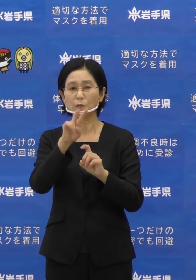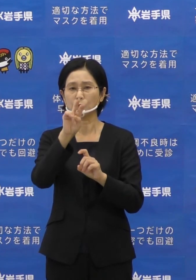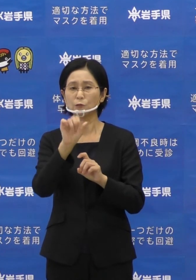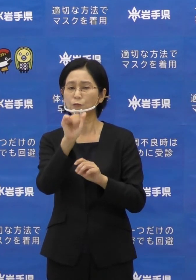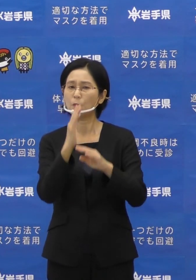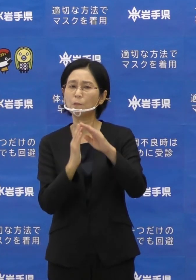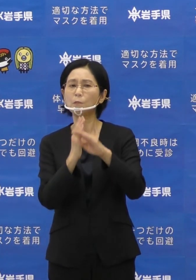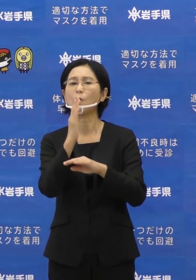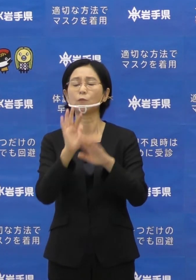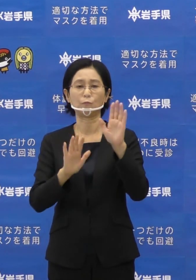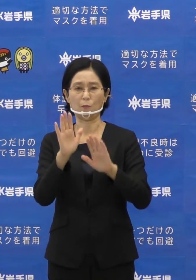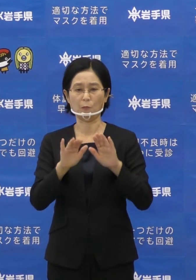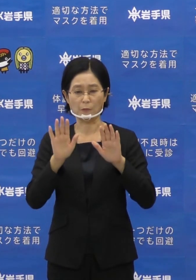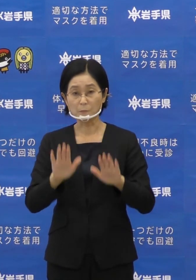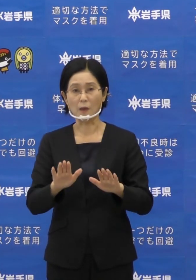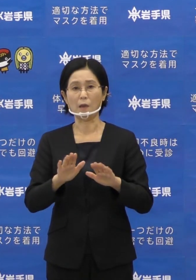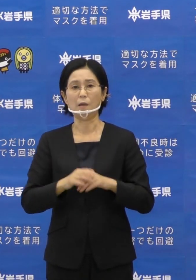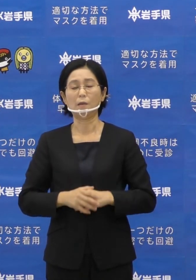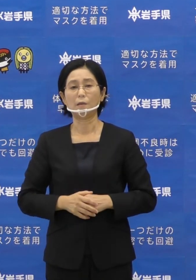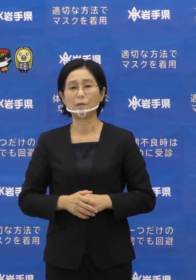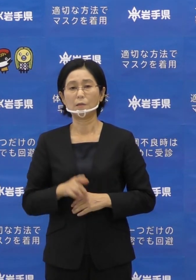で、